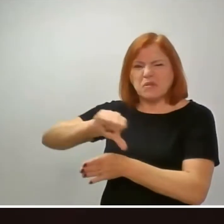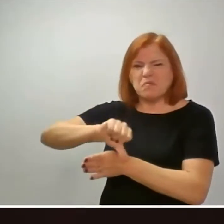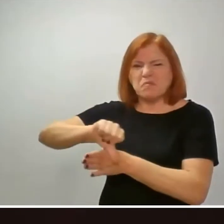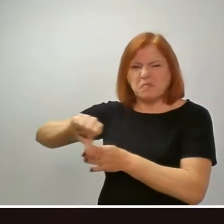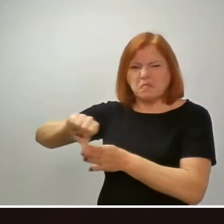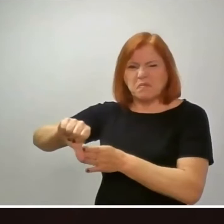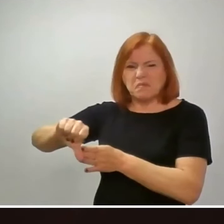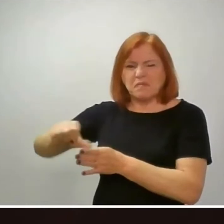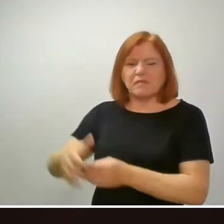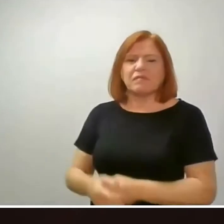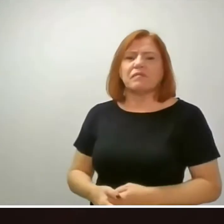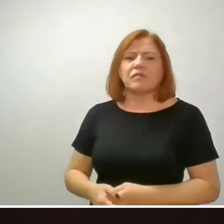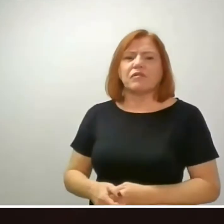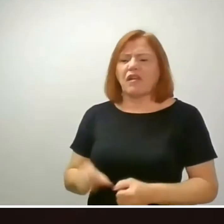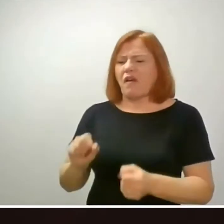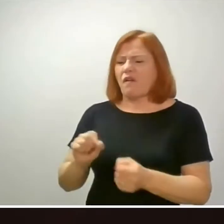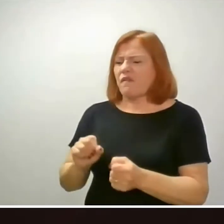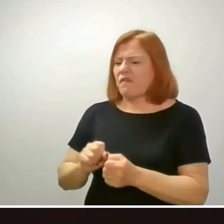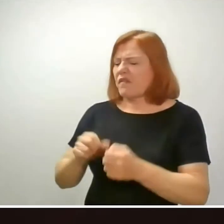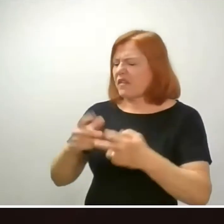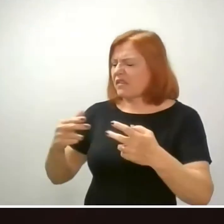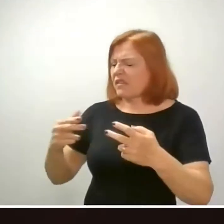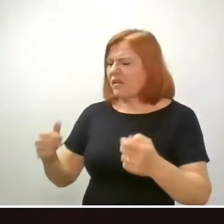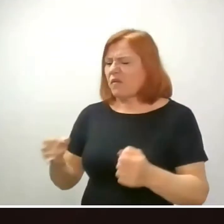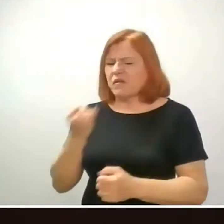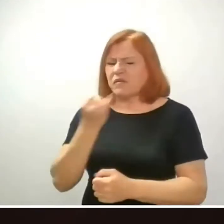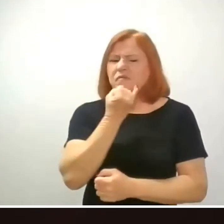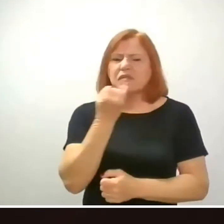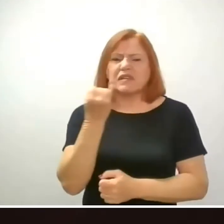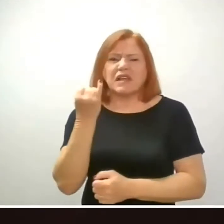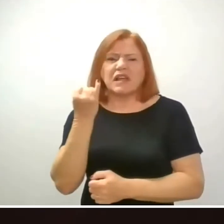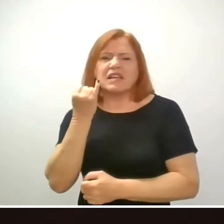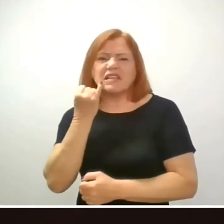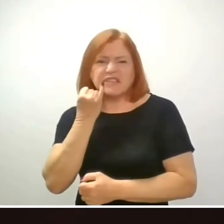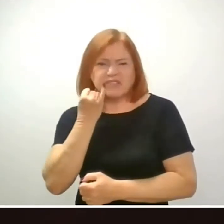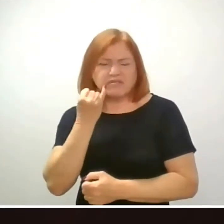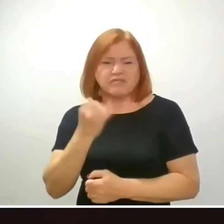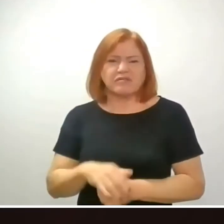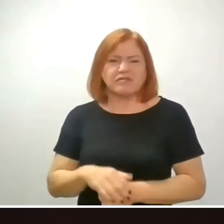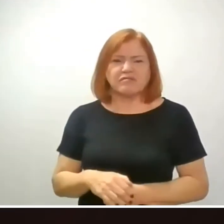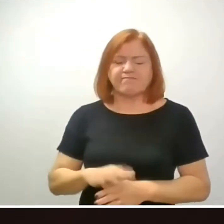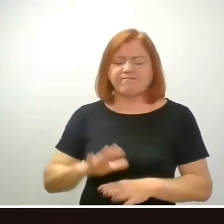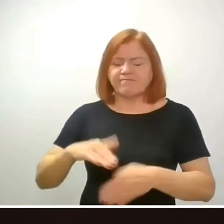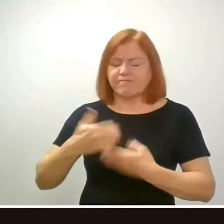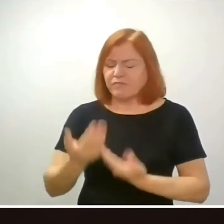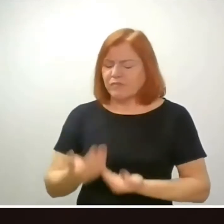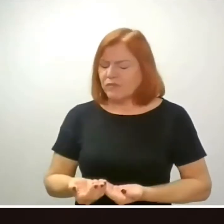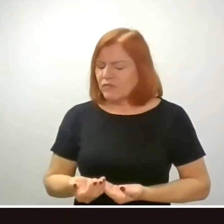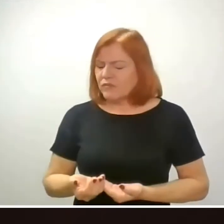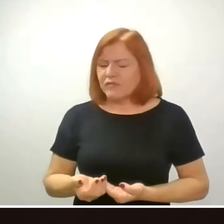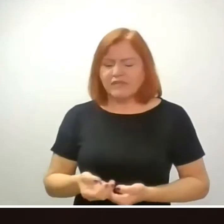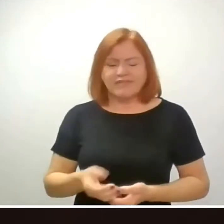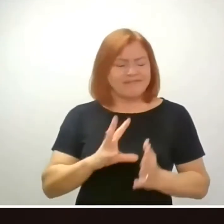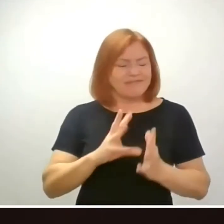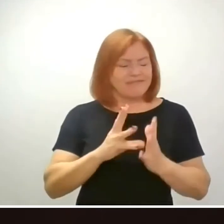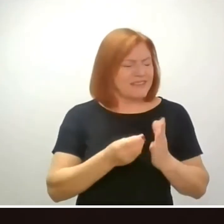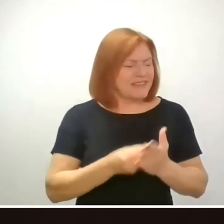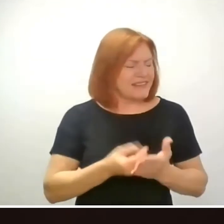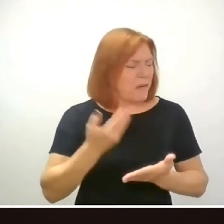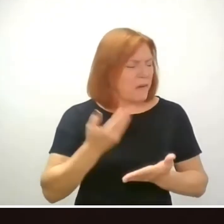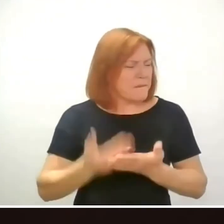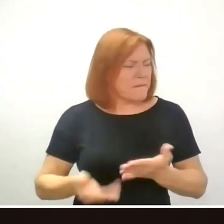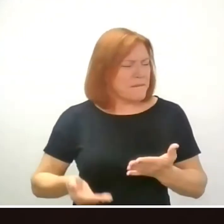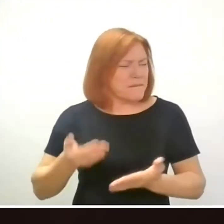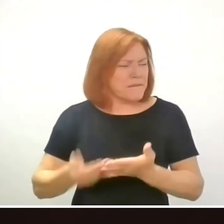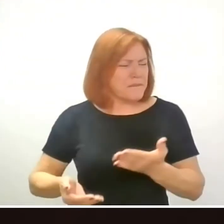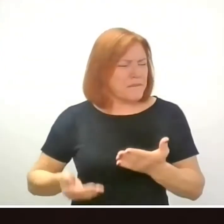Quando a igreja perde a sua forma, quando a igreja perde a sua essência, quando a igreja pede a palavra de